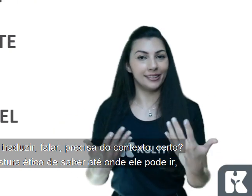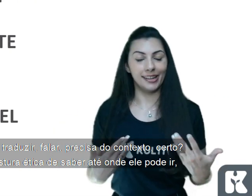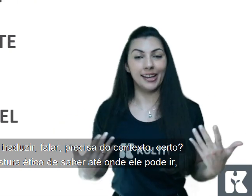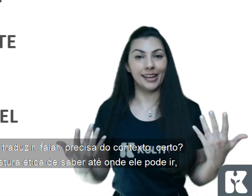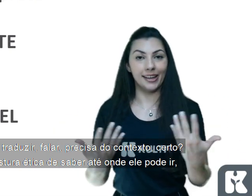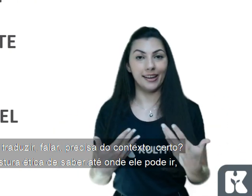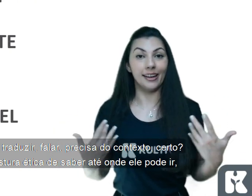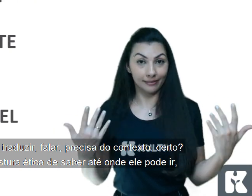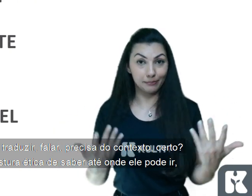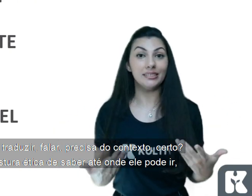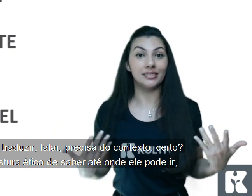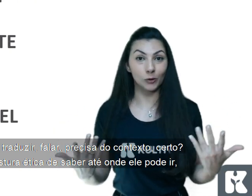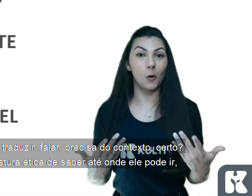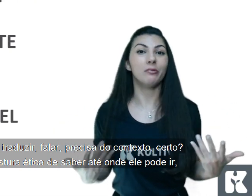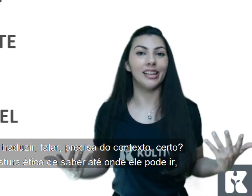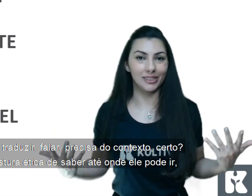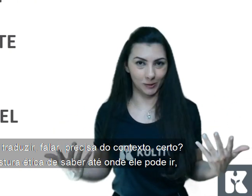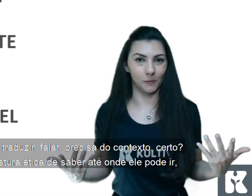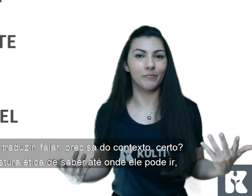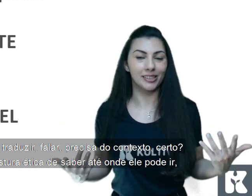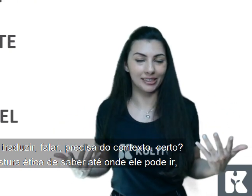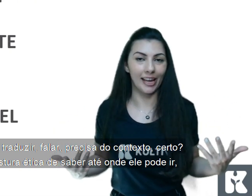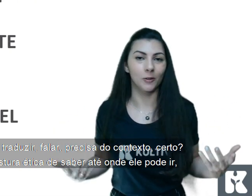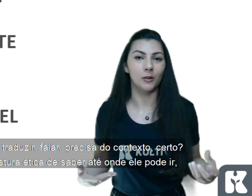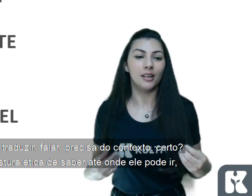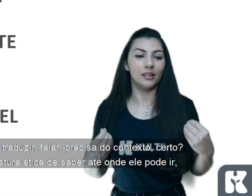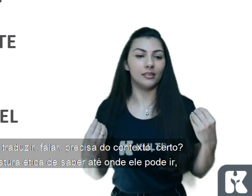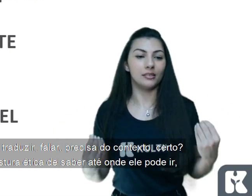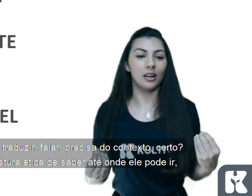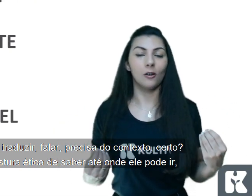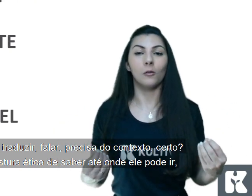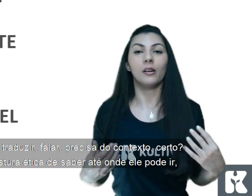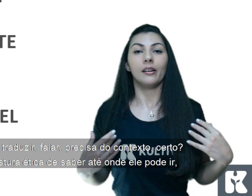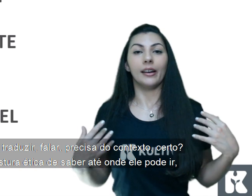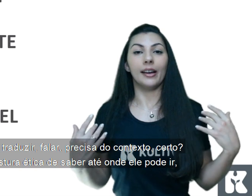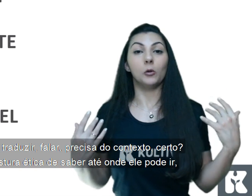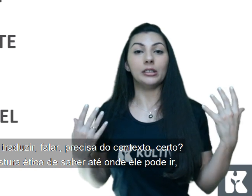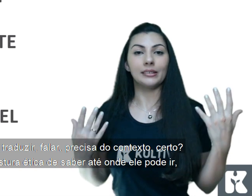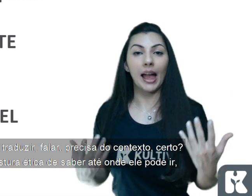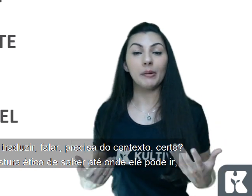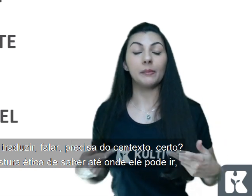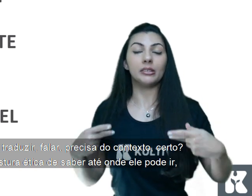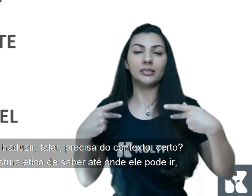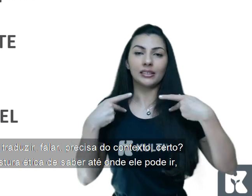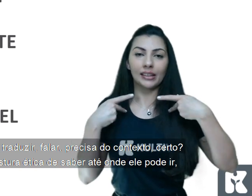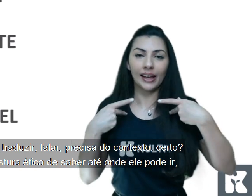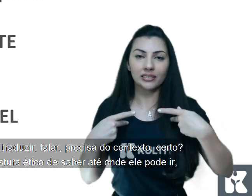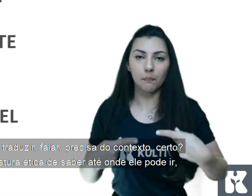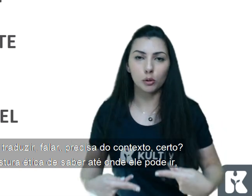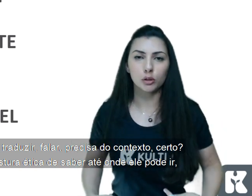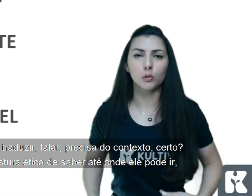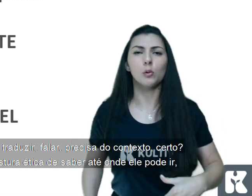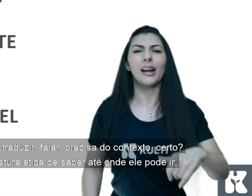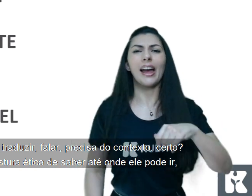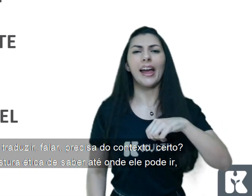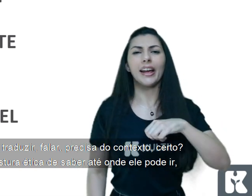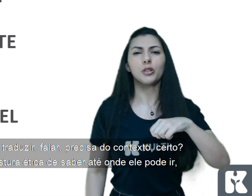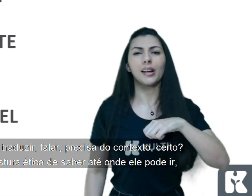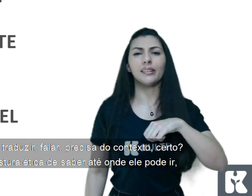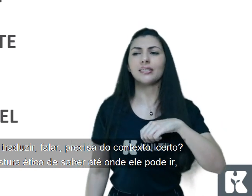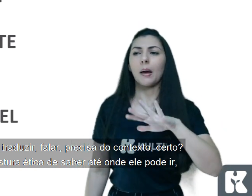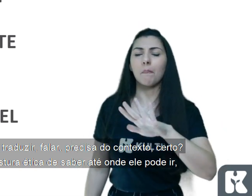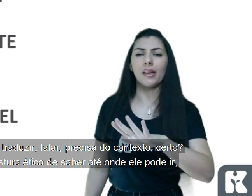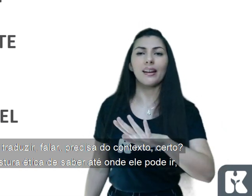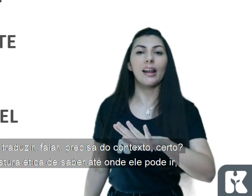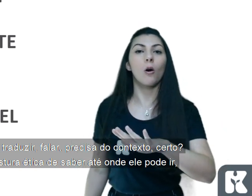falar, precisa do contexto, certo? Então, o intérprete precisa ter essa postura